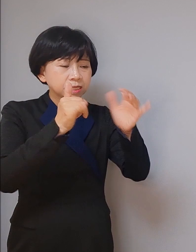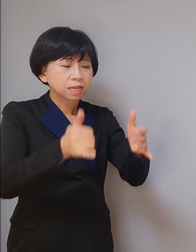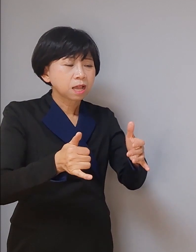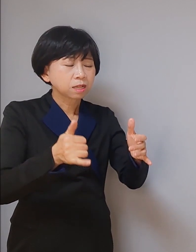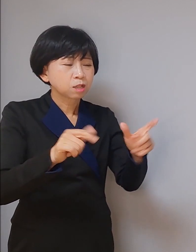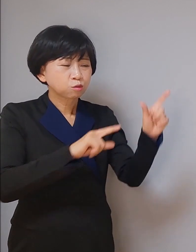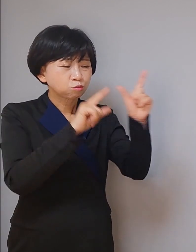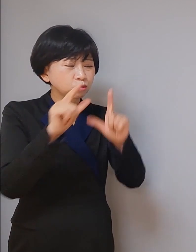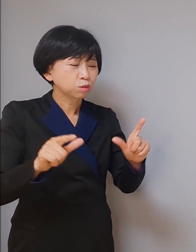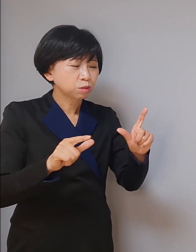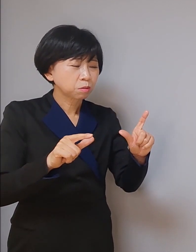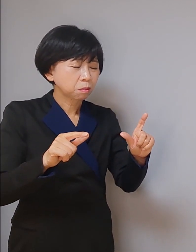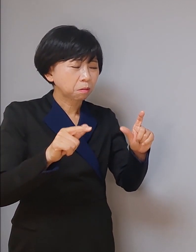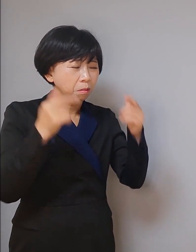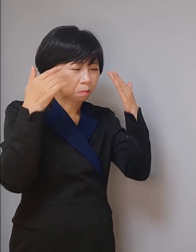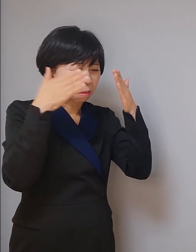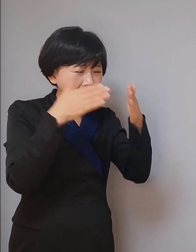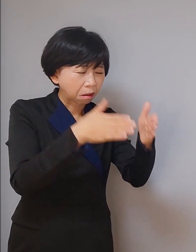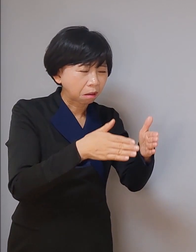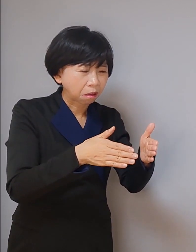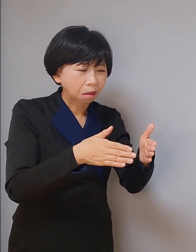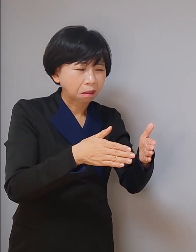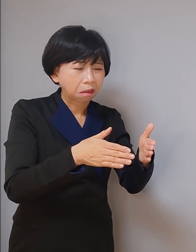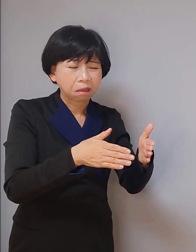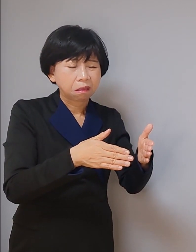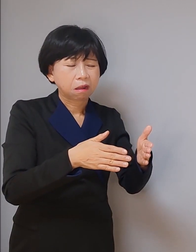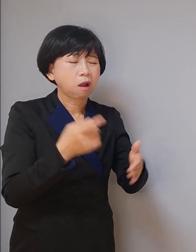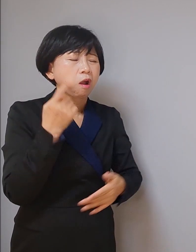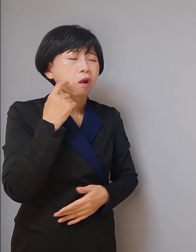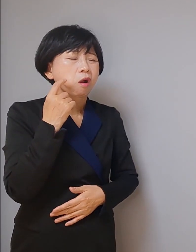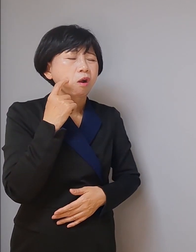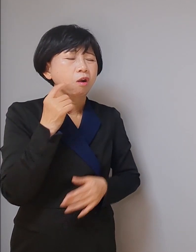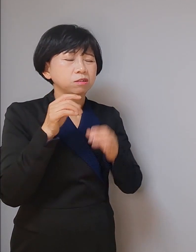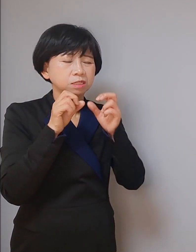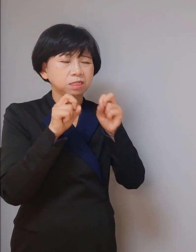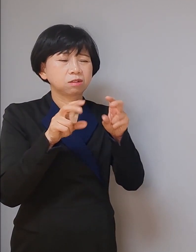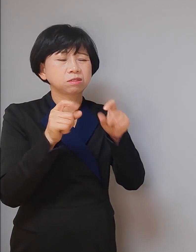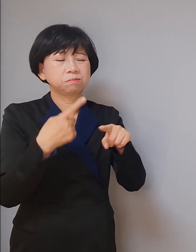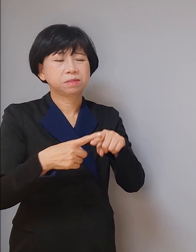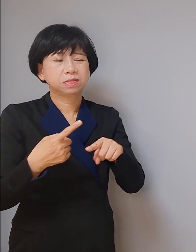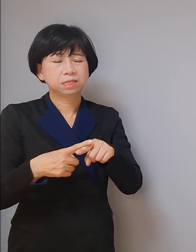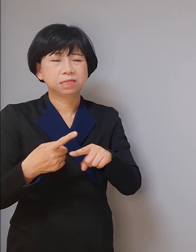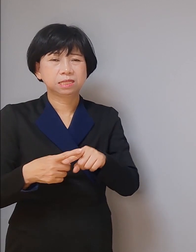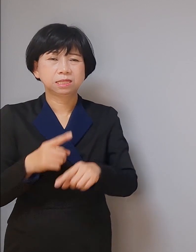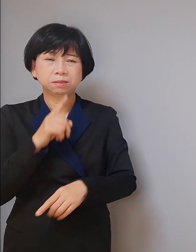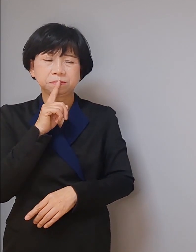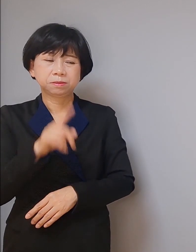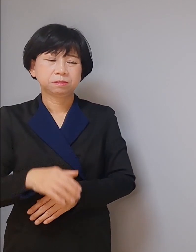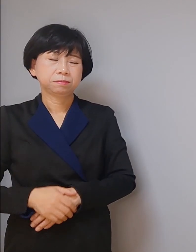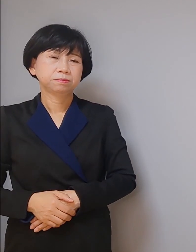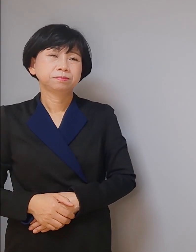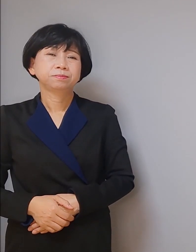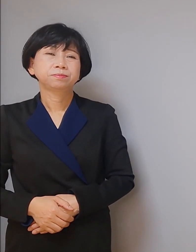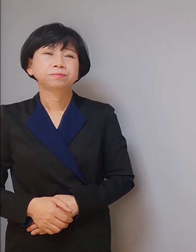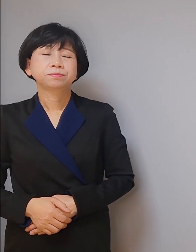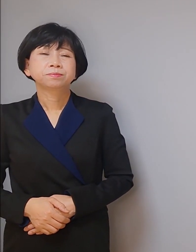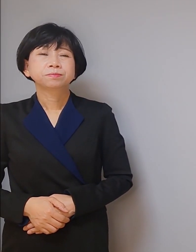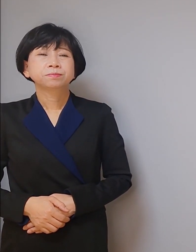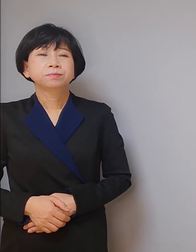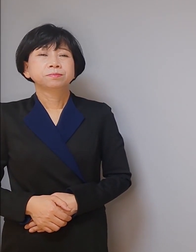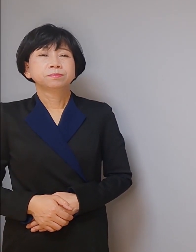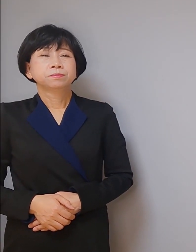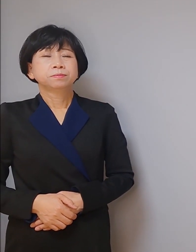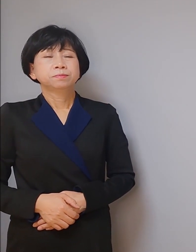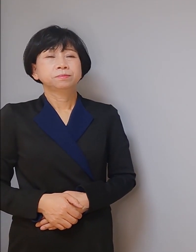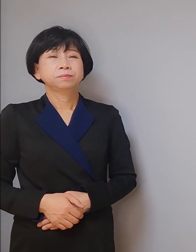바라보게 하는 자들은 분명 거짓 선지자들이다 라고 말합니다.